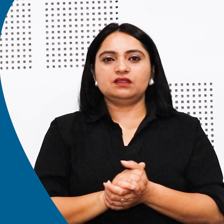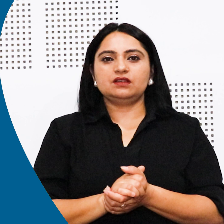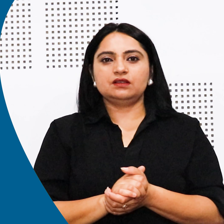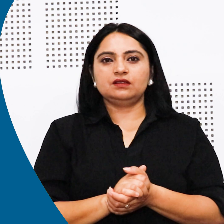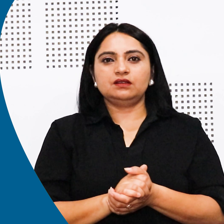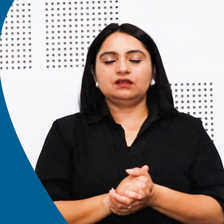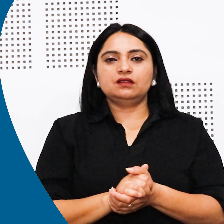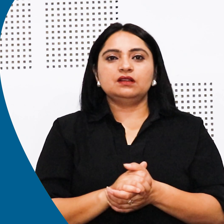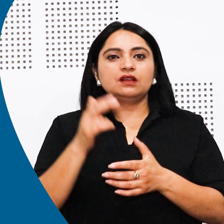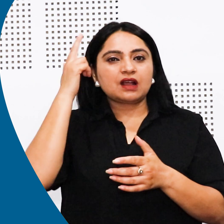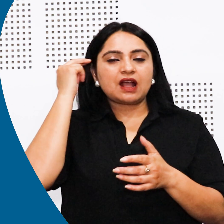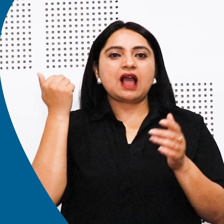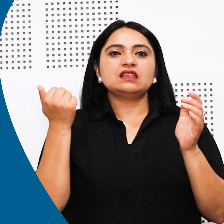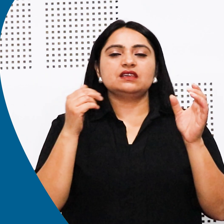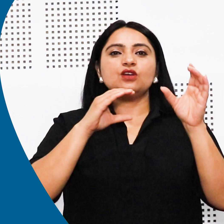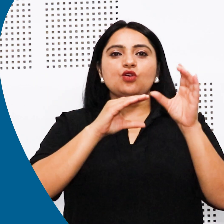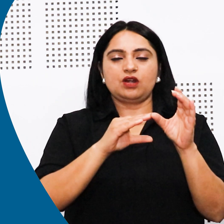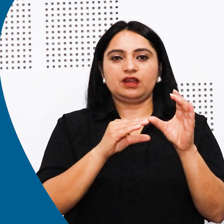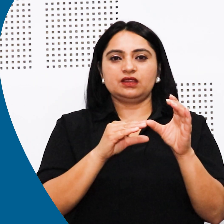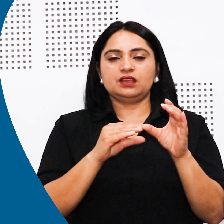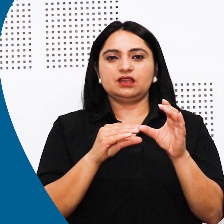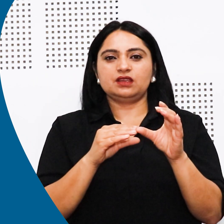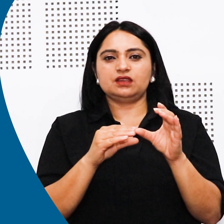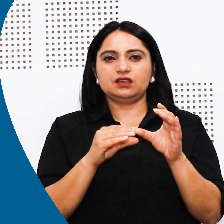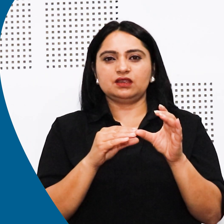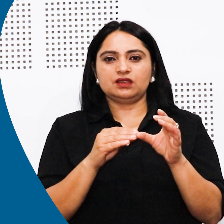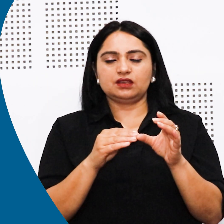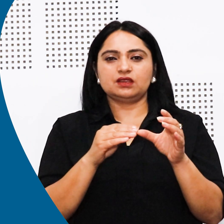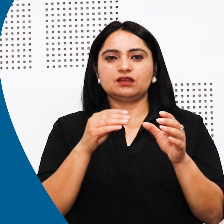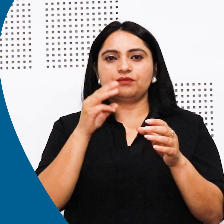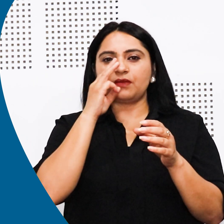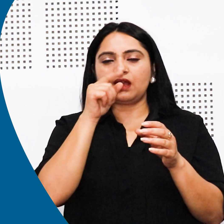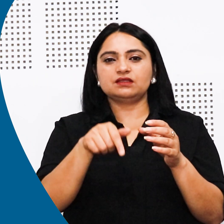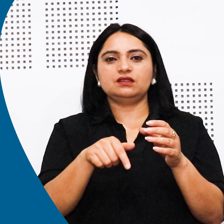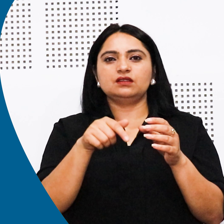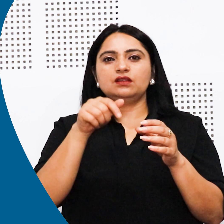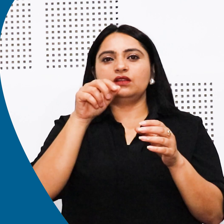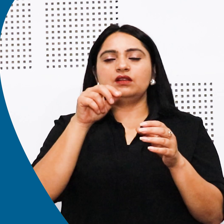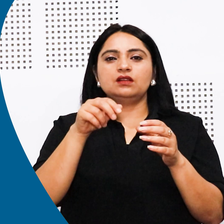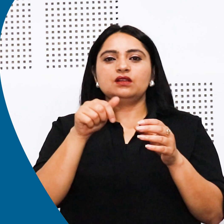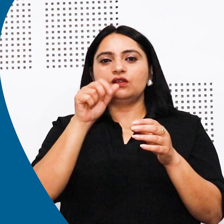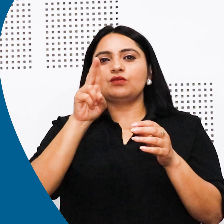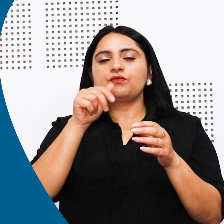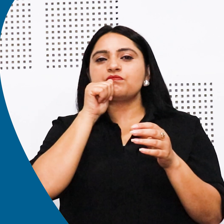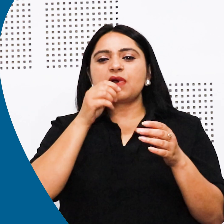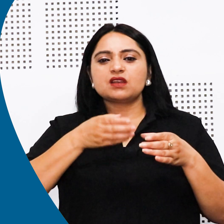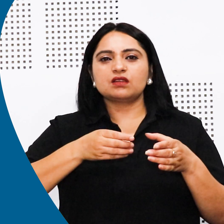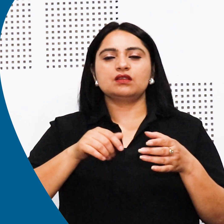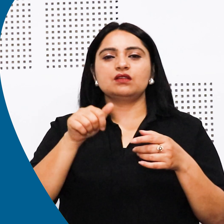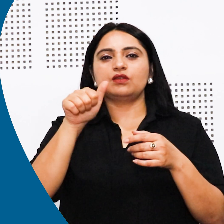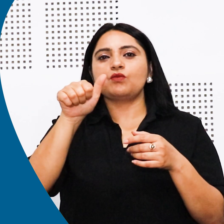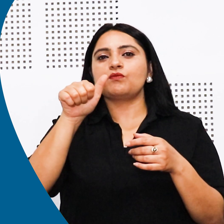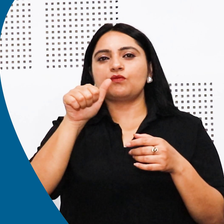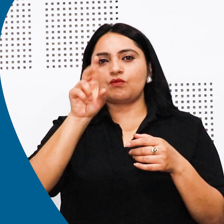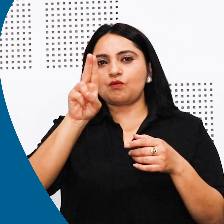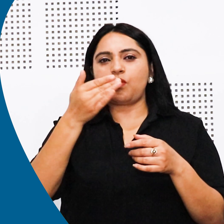गण्डकी कोरिडोरको विस्तार आयोजनाको क्रममा लापरवाही अथवा अव्यवस्थित खालेको माटो भल व्यवस्थापन गरिदिनुहोस् होइन 2-3 पटक नगरपालिकामा गुहार गरे,